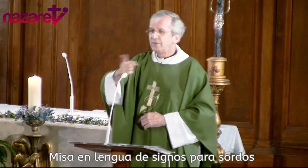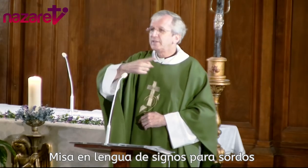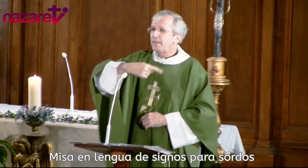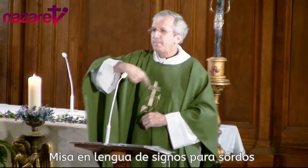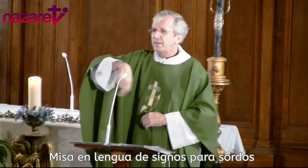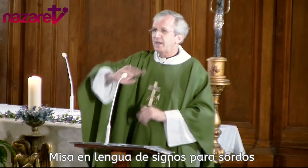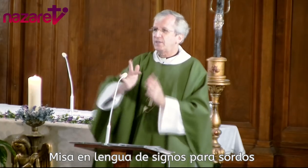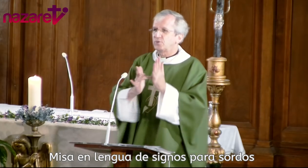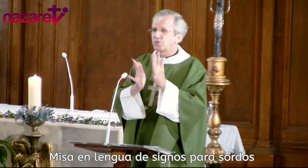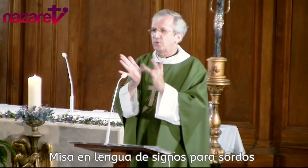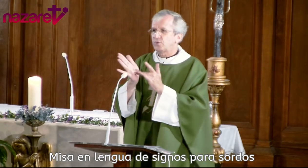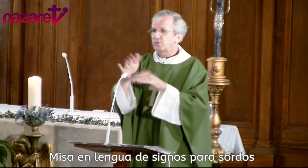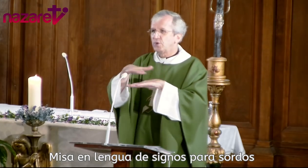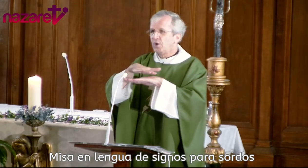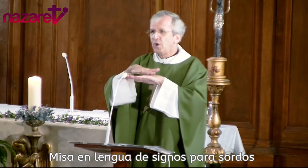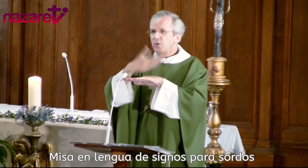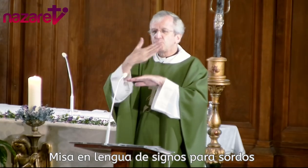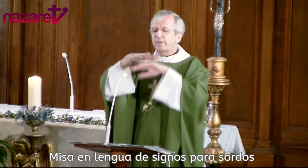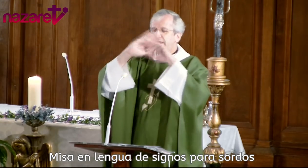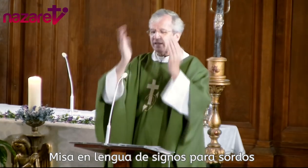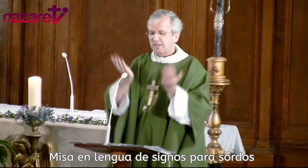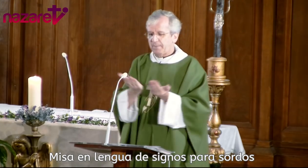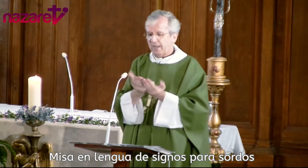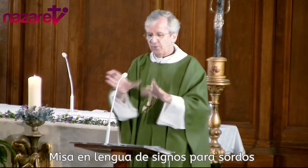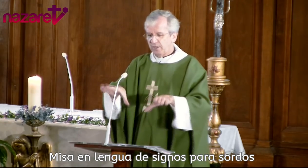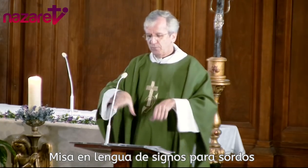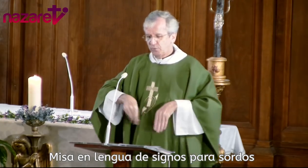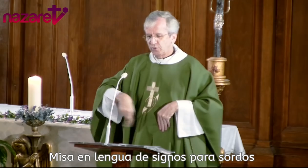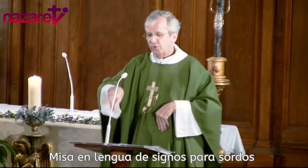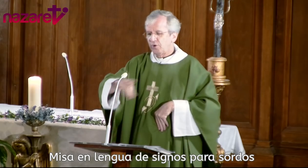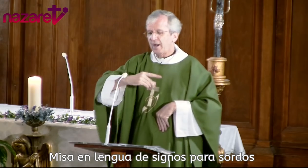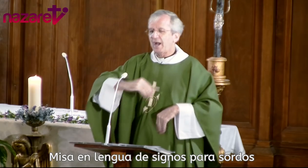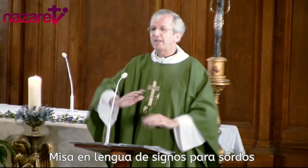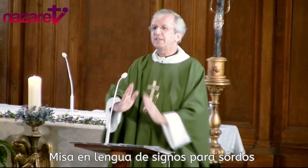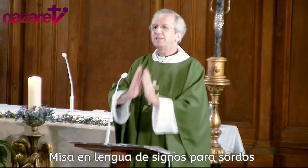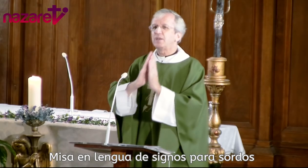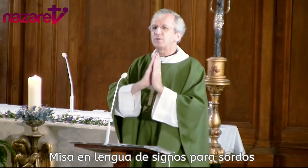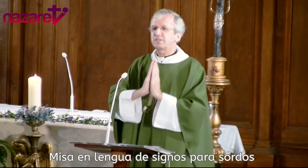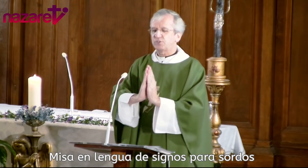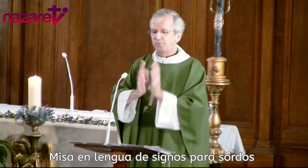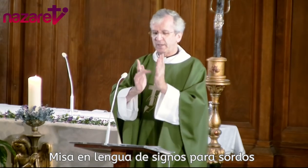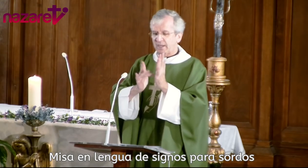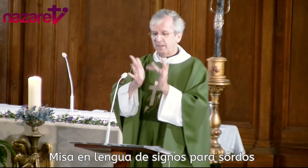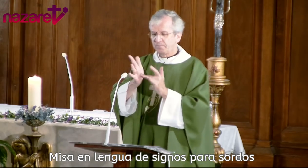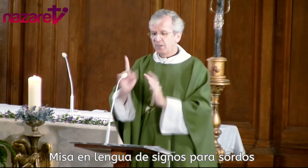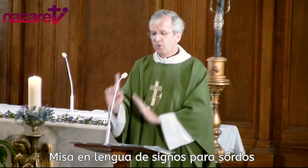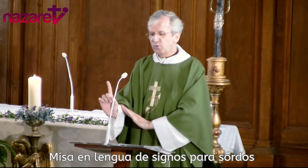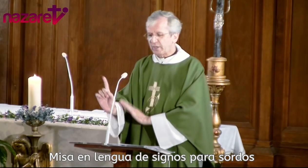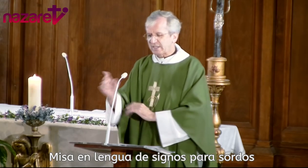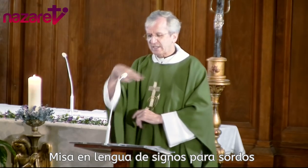ten piedad de nosotros. Tú que quitas el pecado del mundo, atiende nuestra súplica. Tú que estás